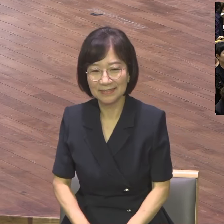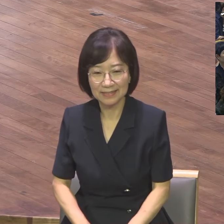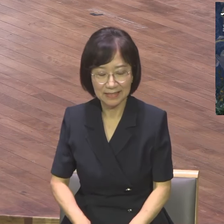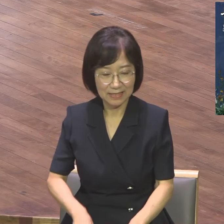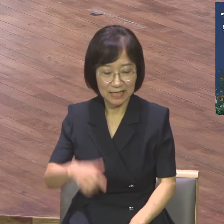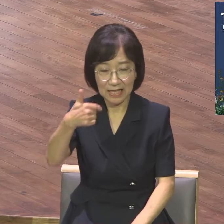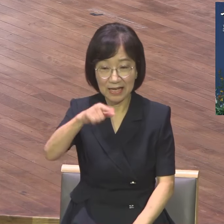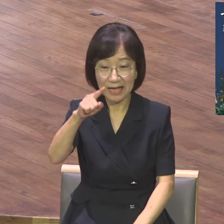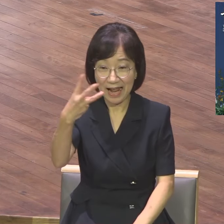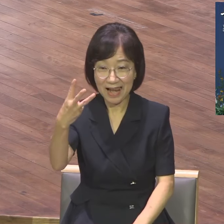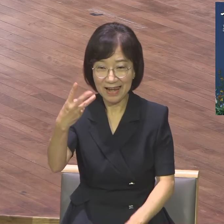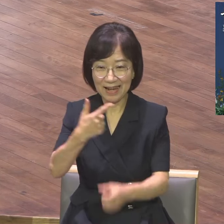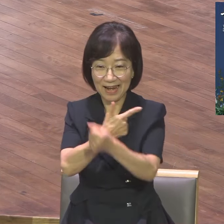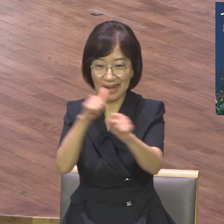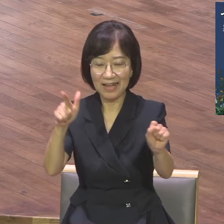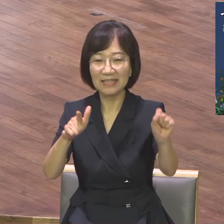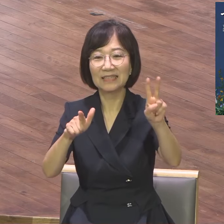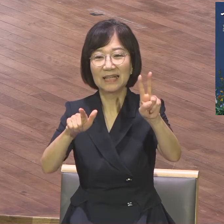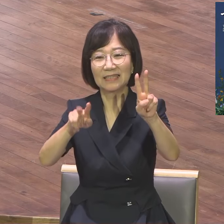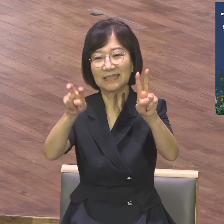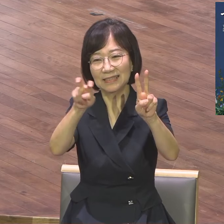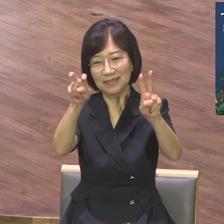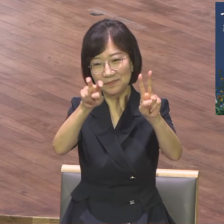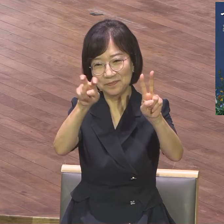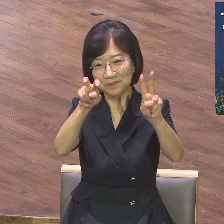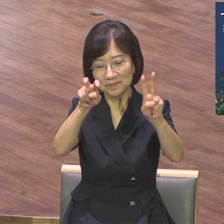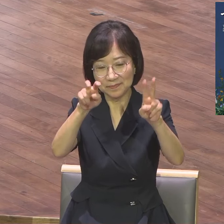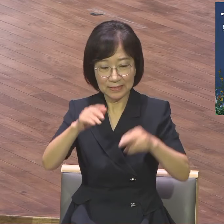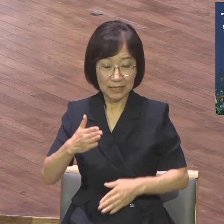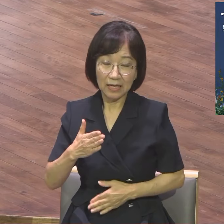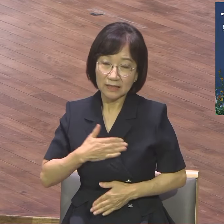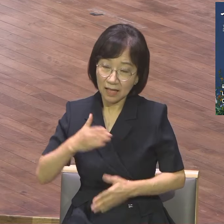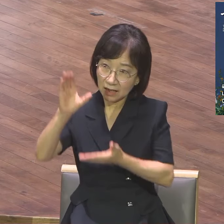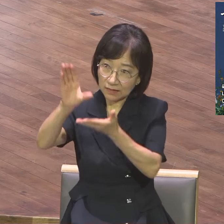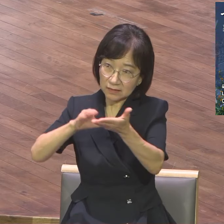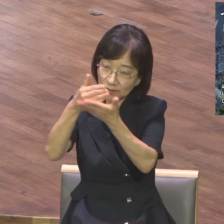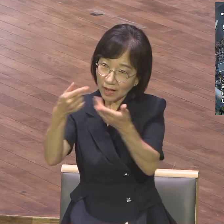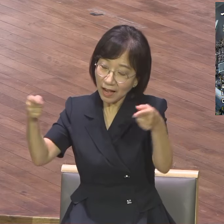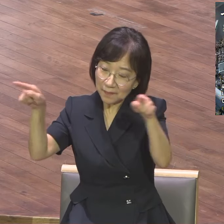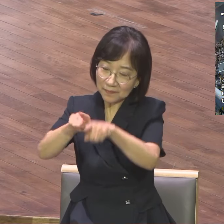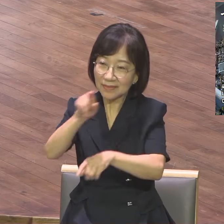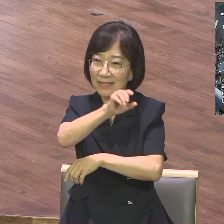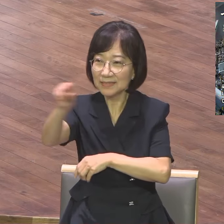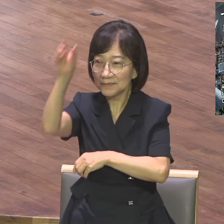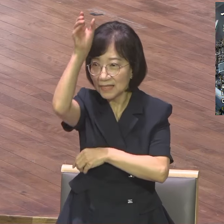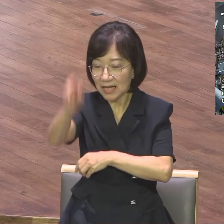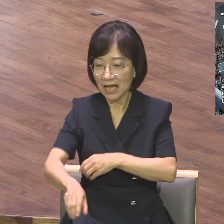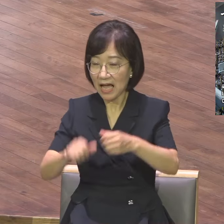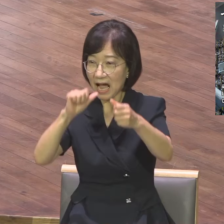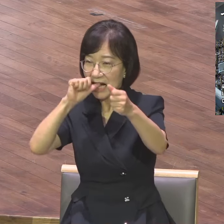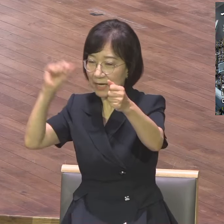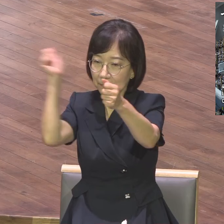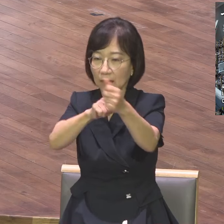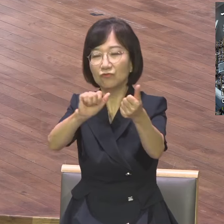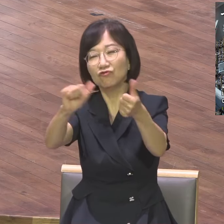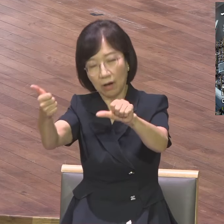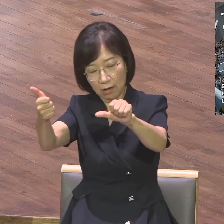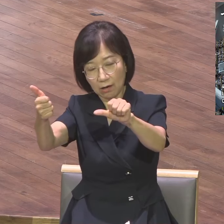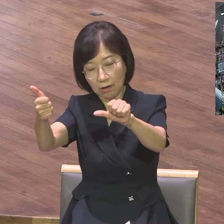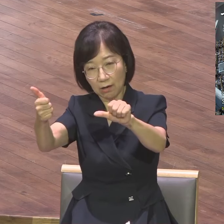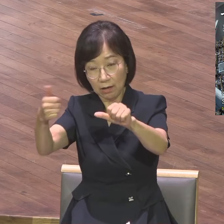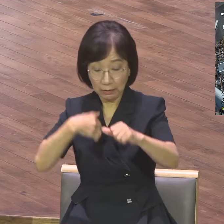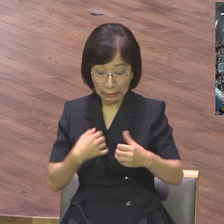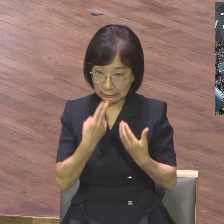갈라디아 2장 1절의 삶이 이렇게 나와 있죠. 내가 그리스도와 함께 십자가에 못 박혔나. 그런데 이제는 내가 사는 것이